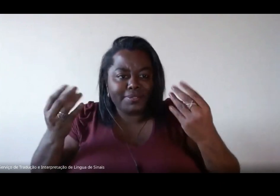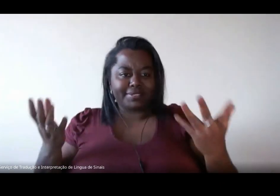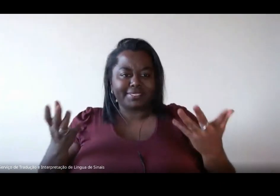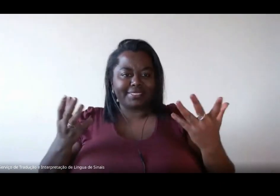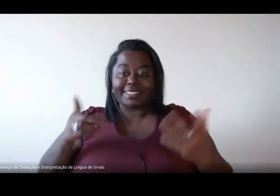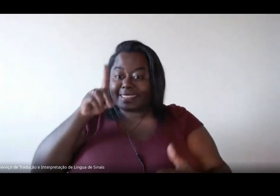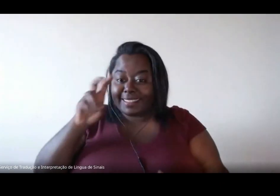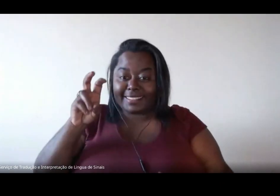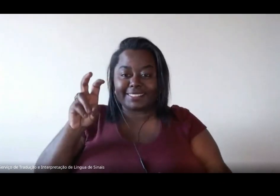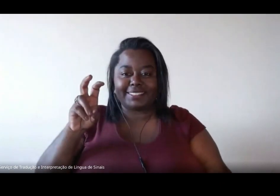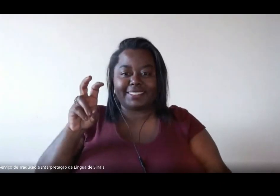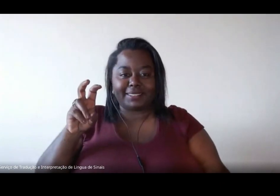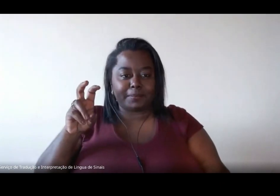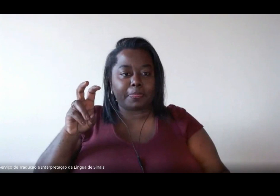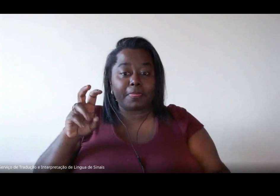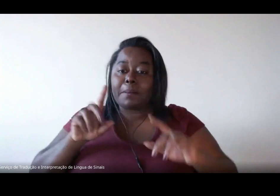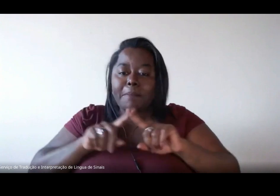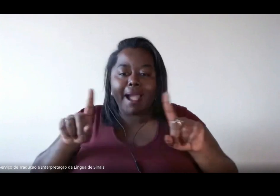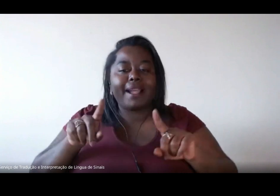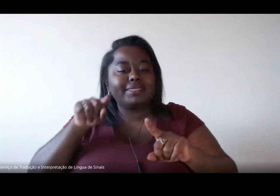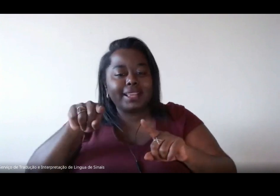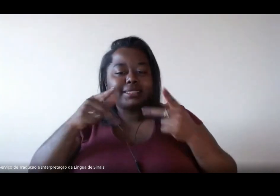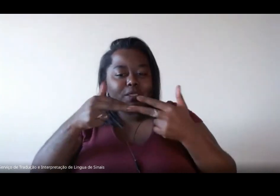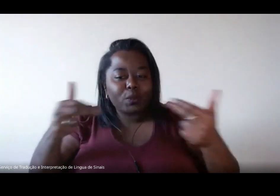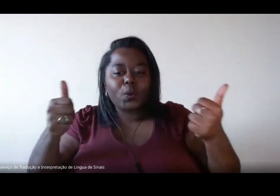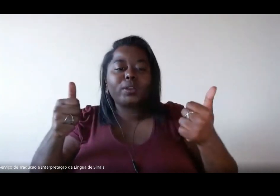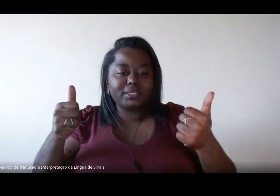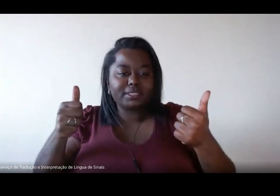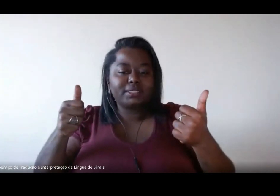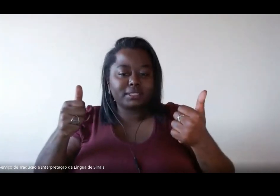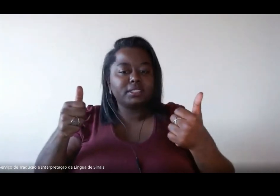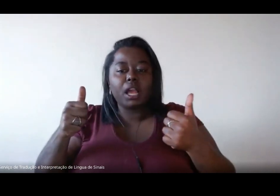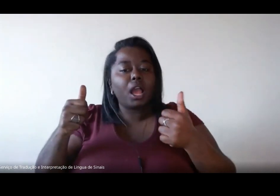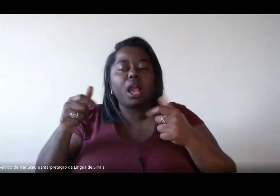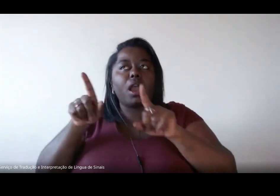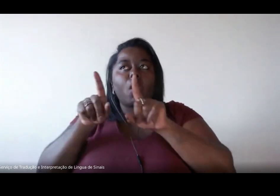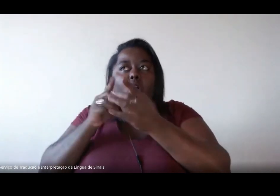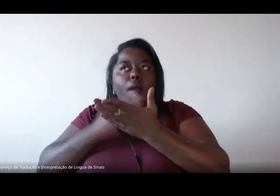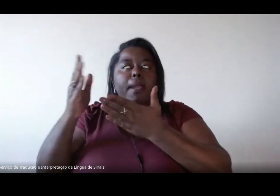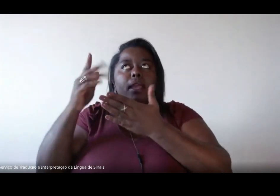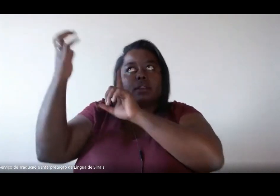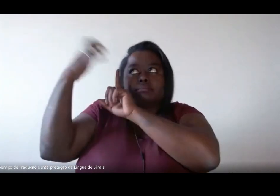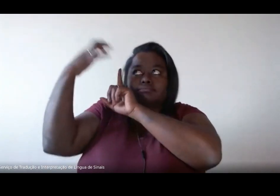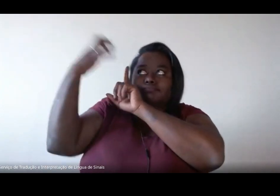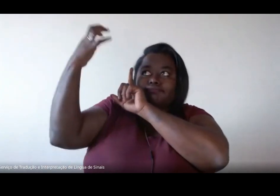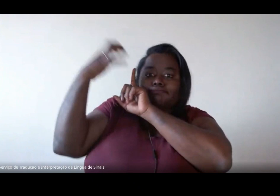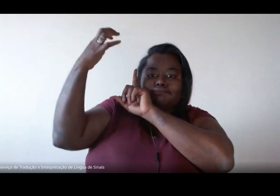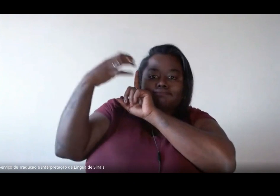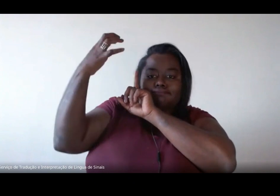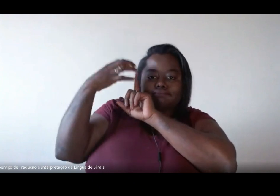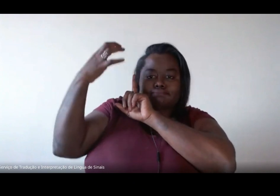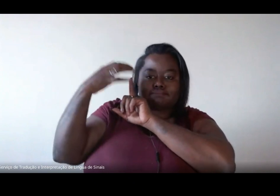dó, não é? Se não dá. Mas essas coisas acabam entrando na cabeça da gente,